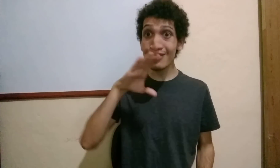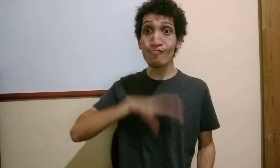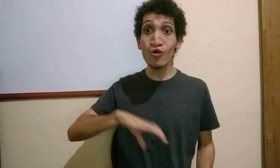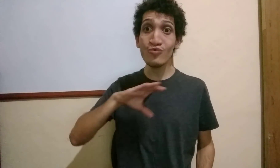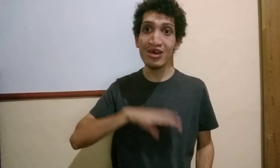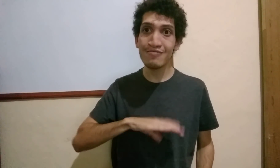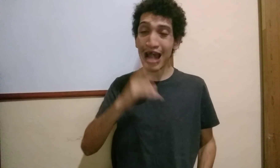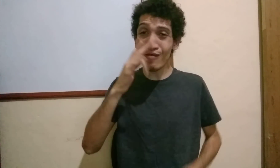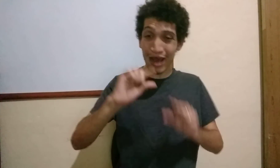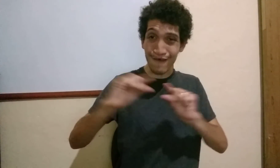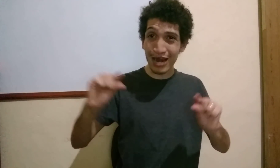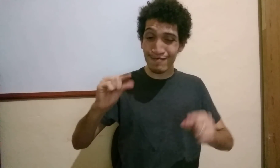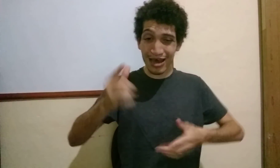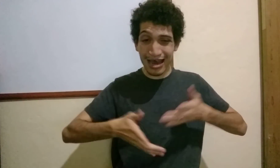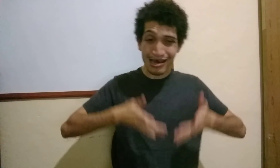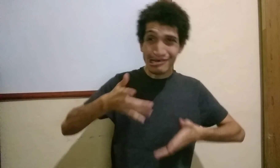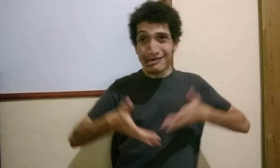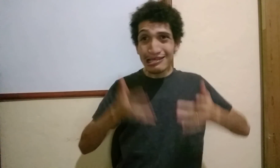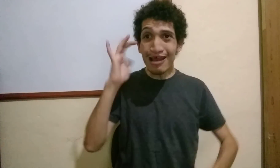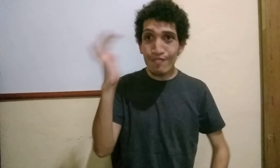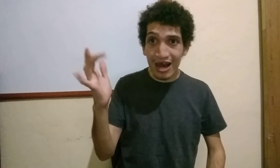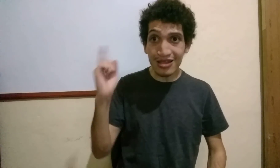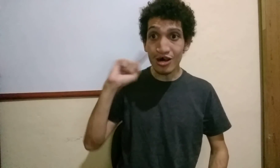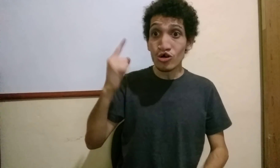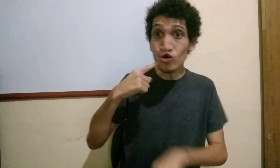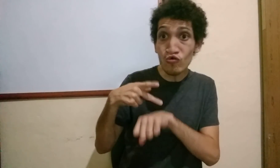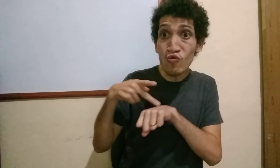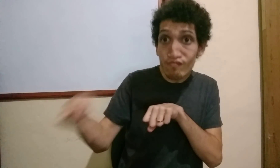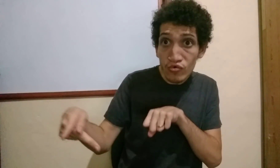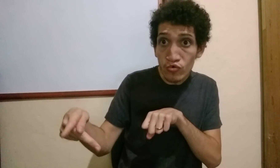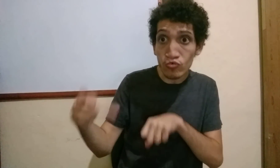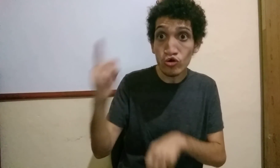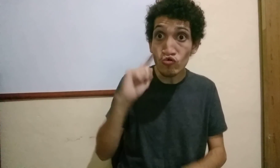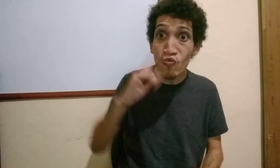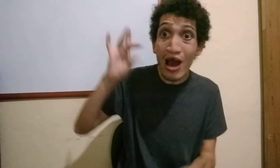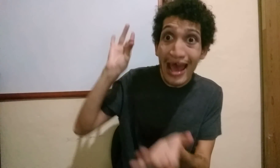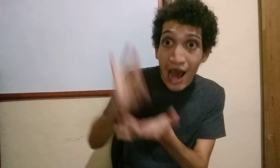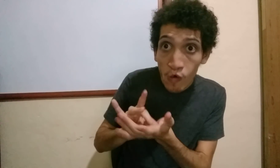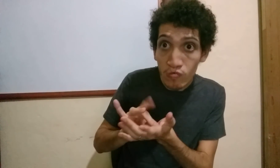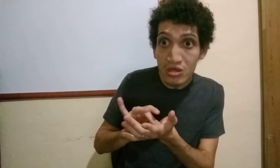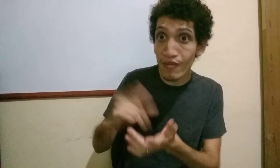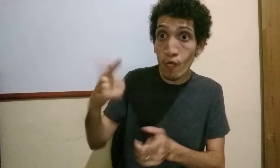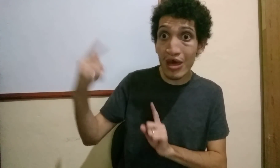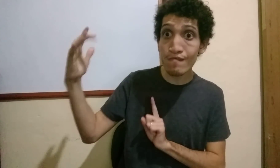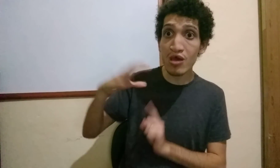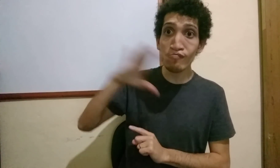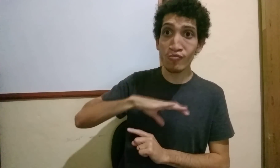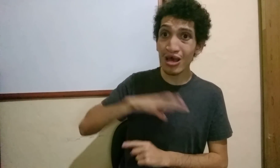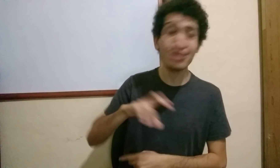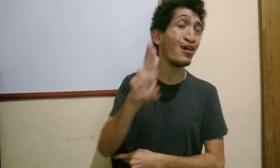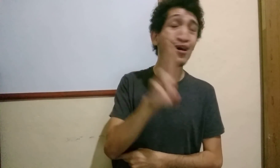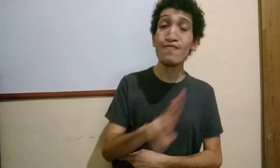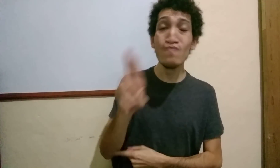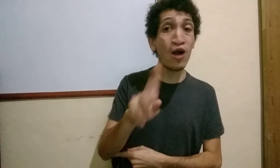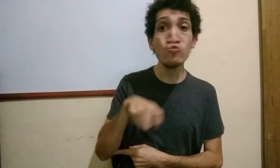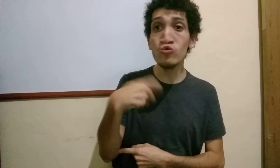em português! aparecer a frase estranha! Sulo puro! Sulo real! Que não tem problema com o mês! Não use